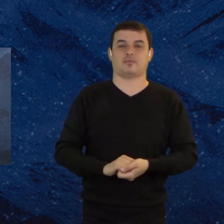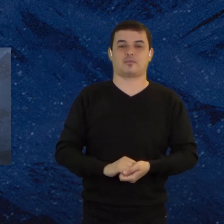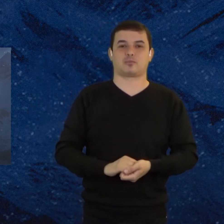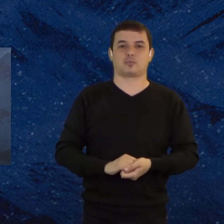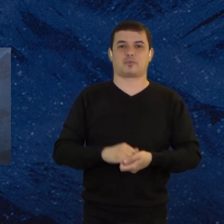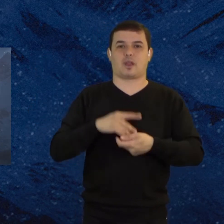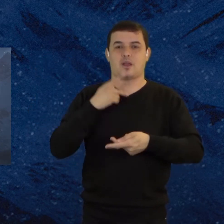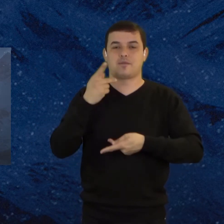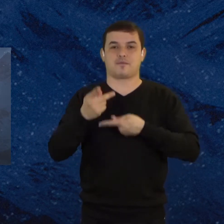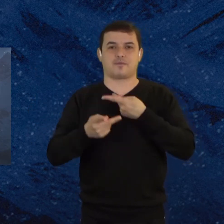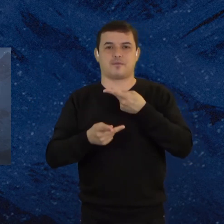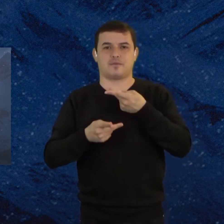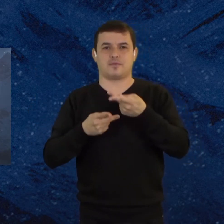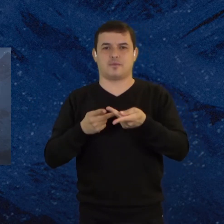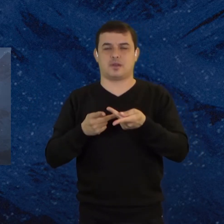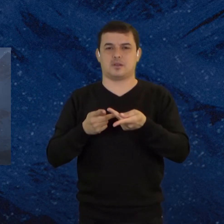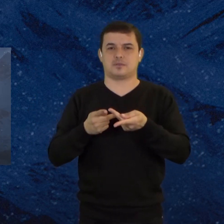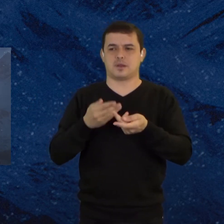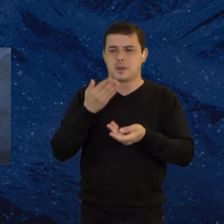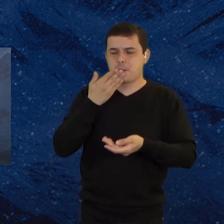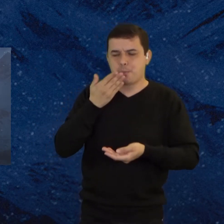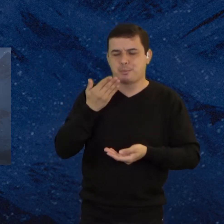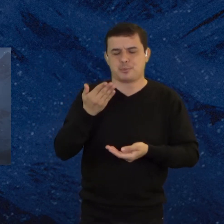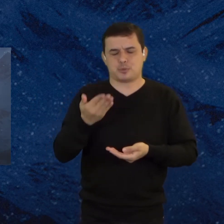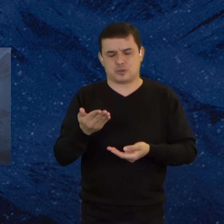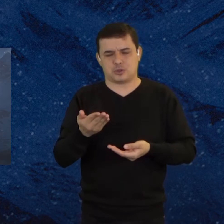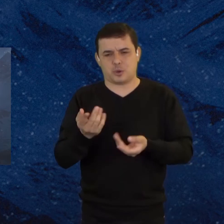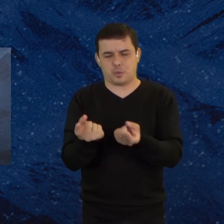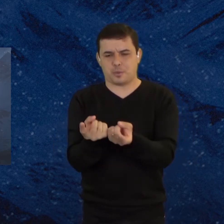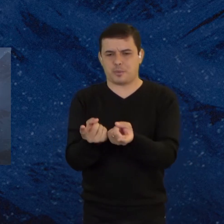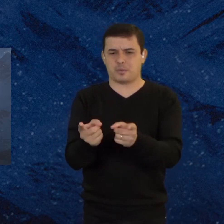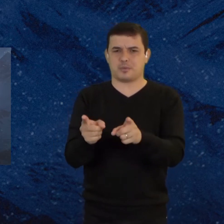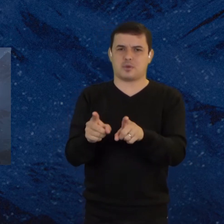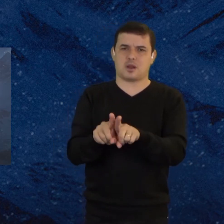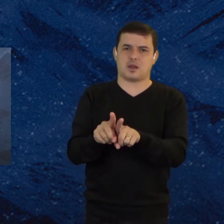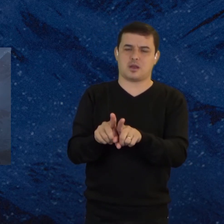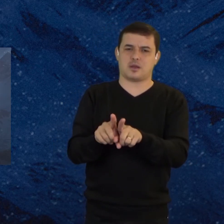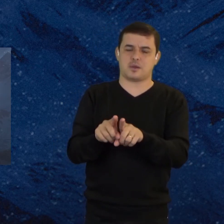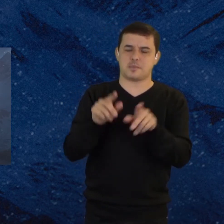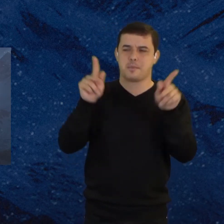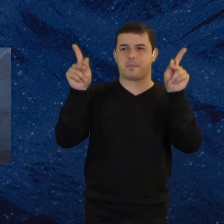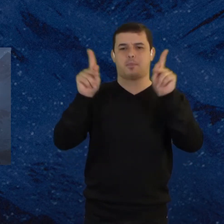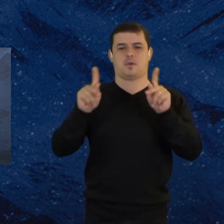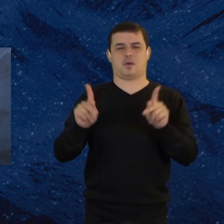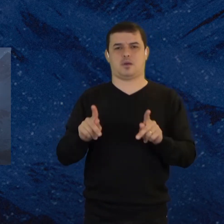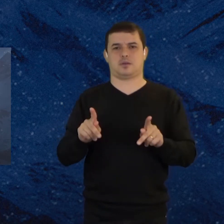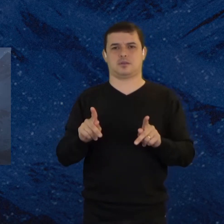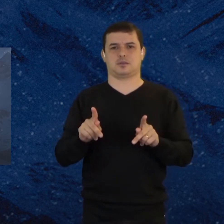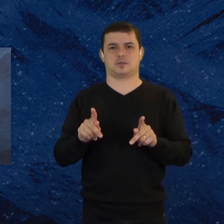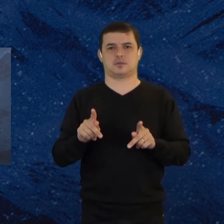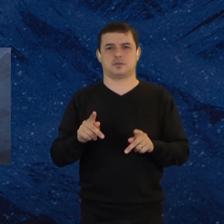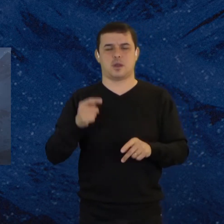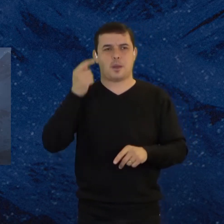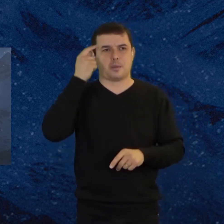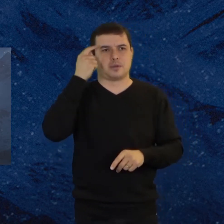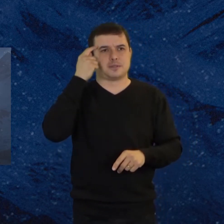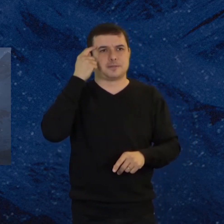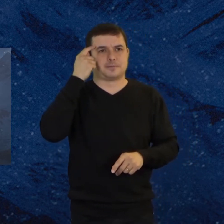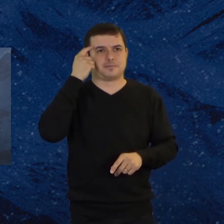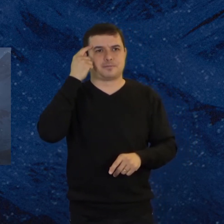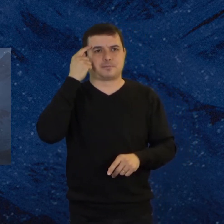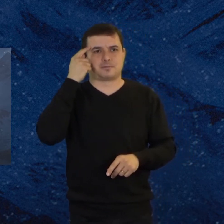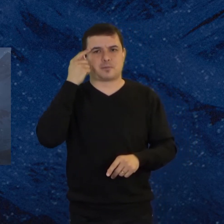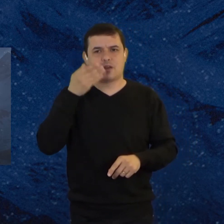alguém pedindo reconciliação, levando uma proposta de reconciliação, a gente pensa, uma pessoa fraca